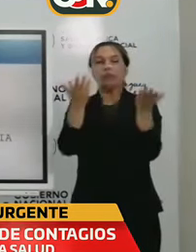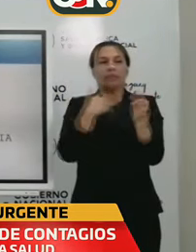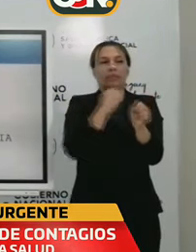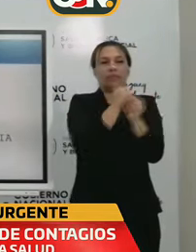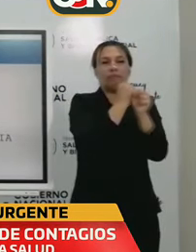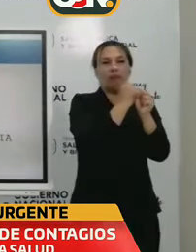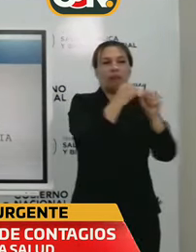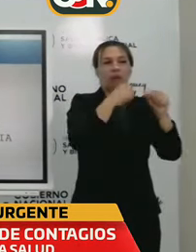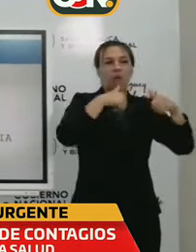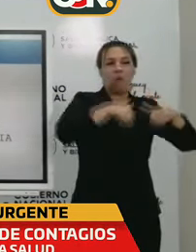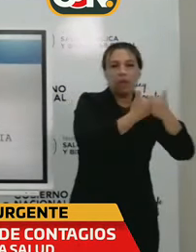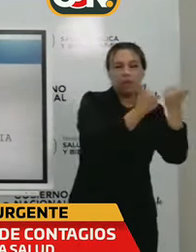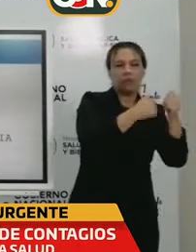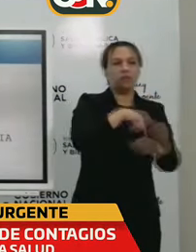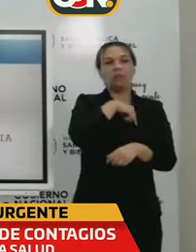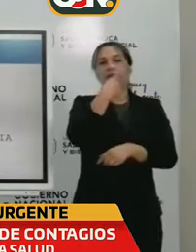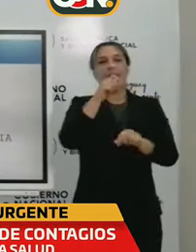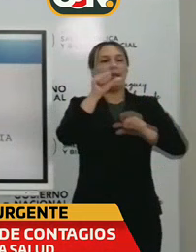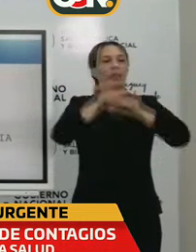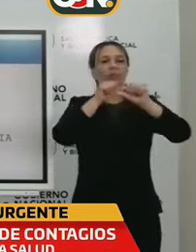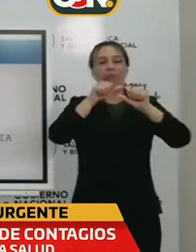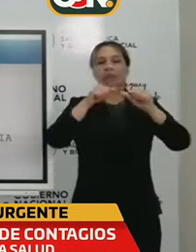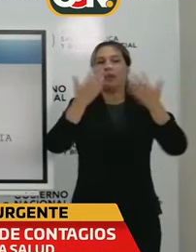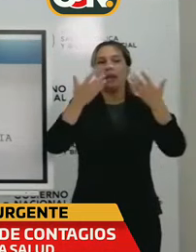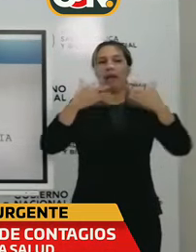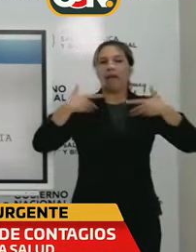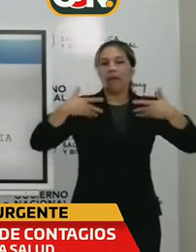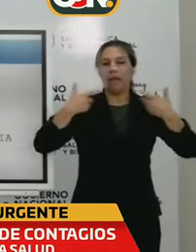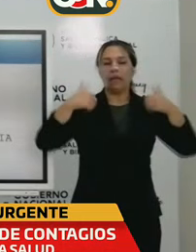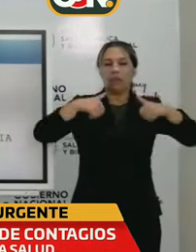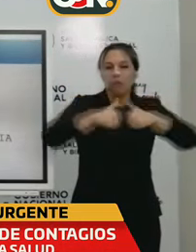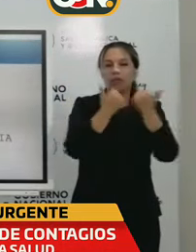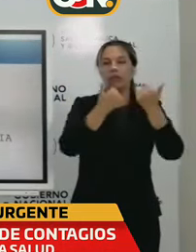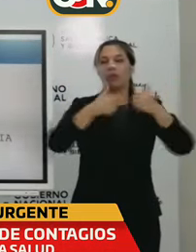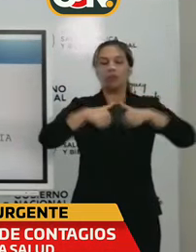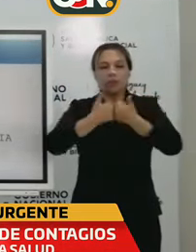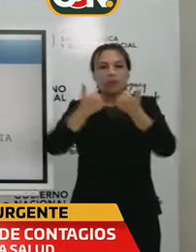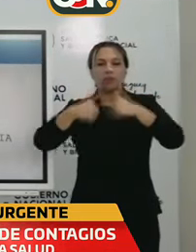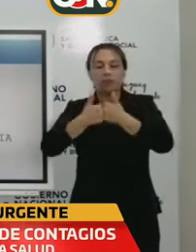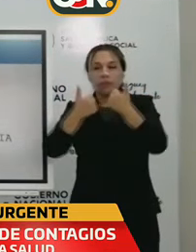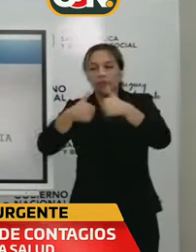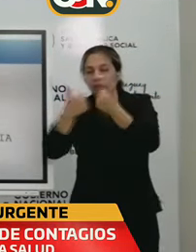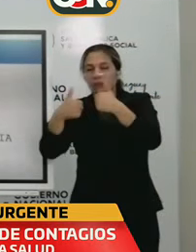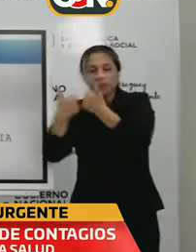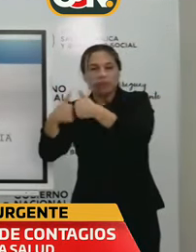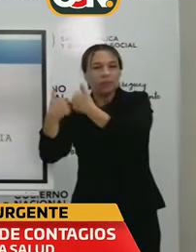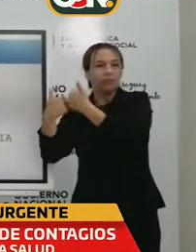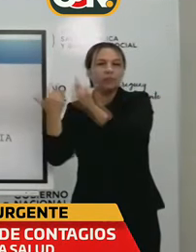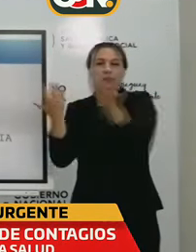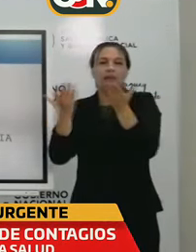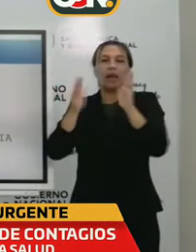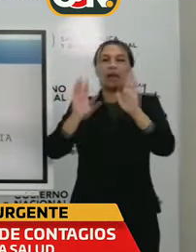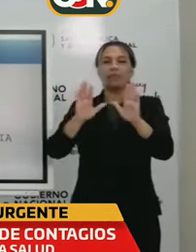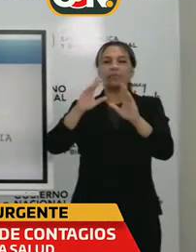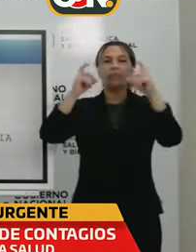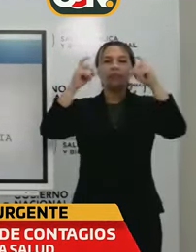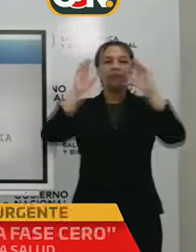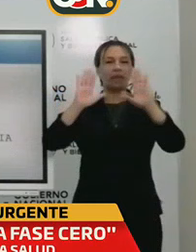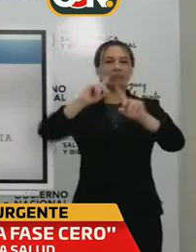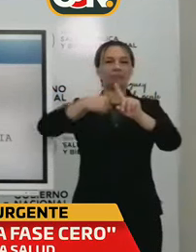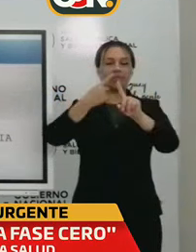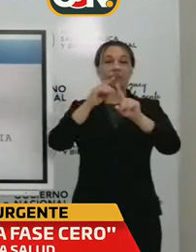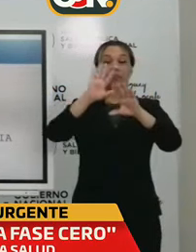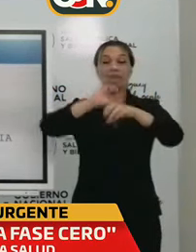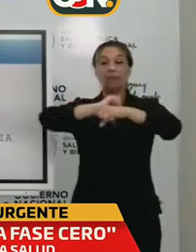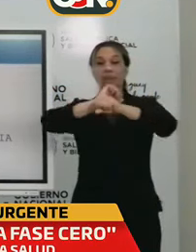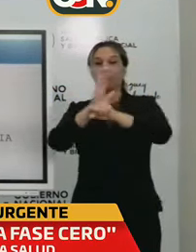laborales, de encuentros también de entretenimiento, de ocio. Es el mes del encuentro y a este virus le gusta el encuentro. Entonces, acá es prohibir